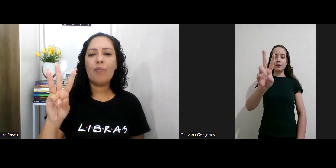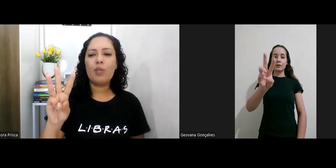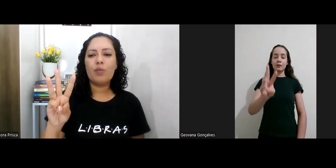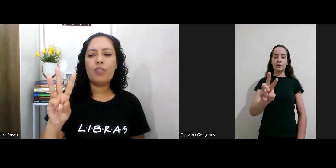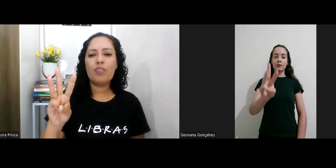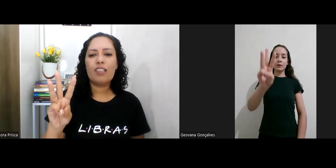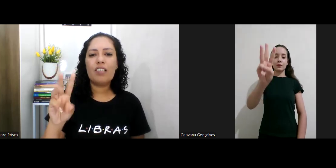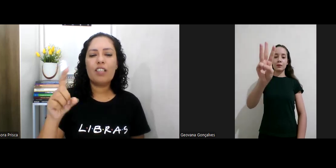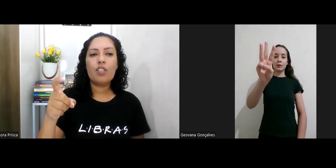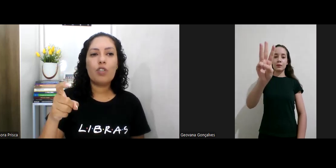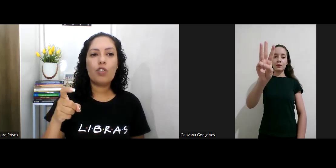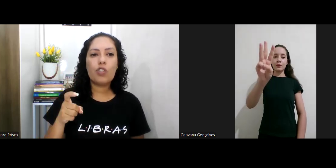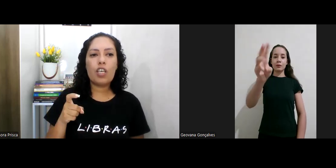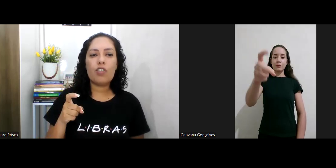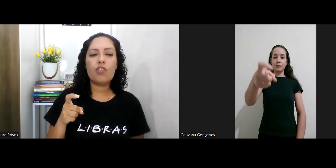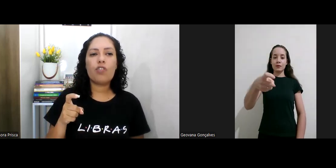W,